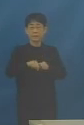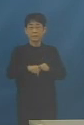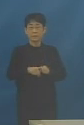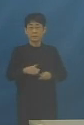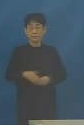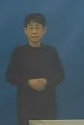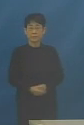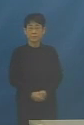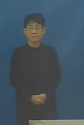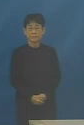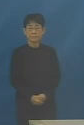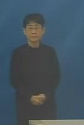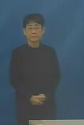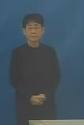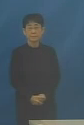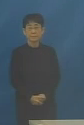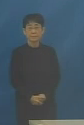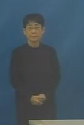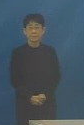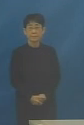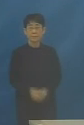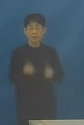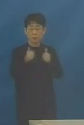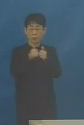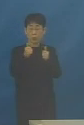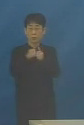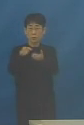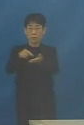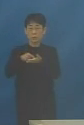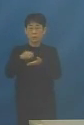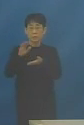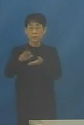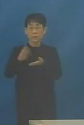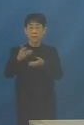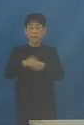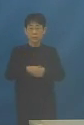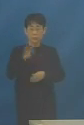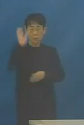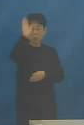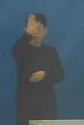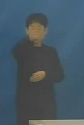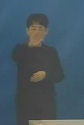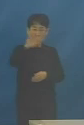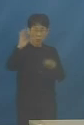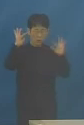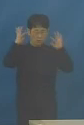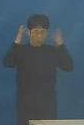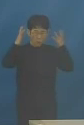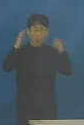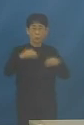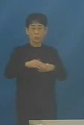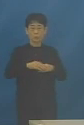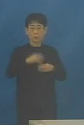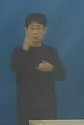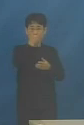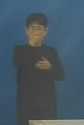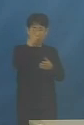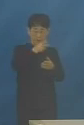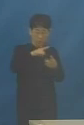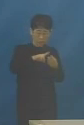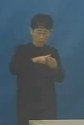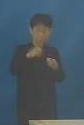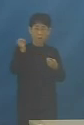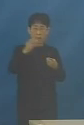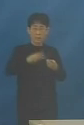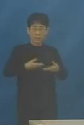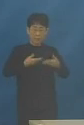協議の申し入れがあったということでまぁ今後相互騒音調査とかまあ安全